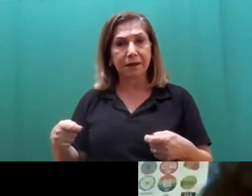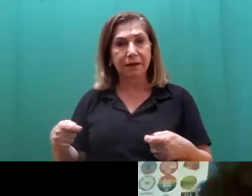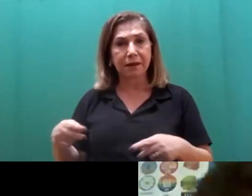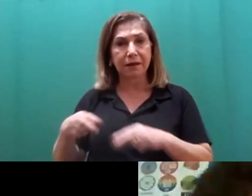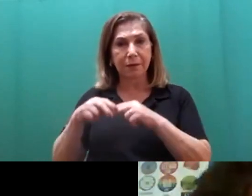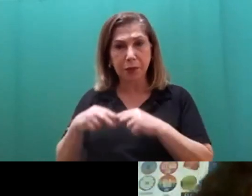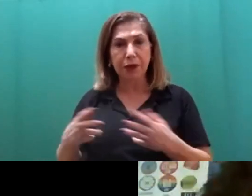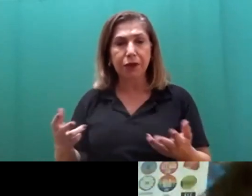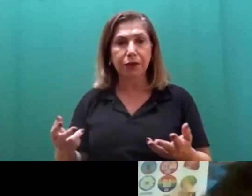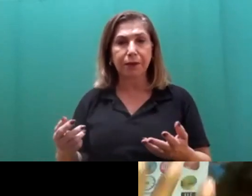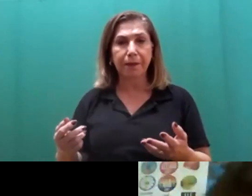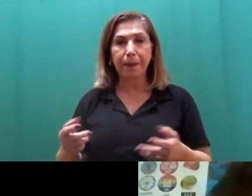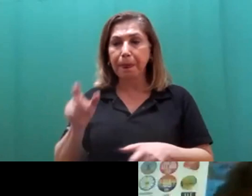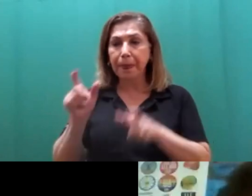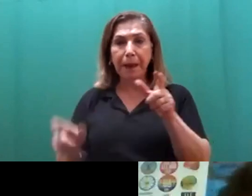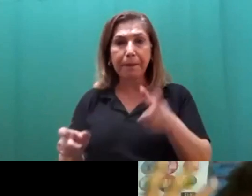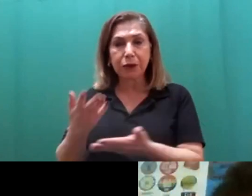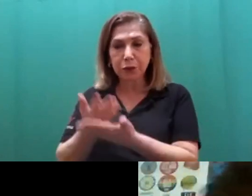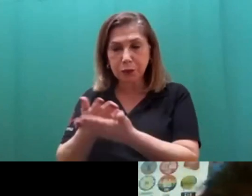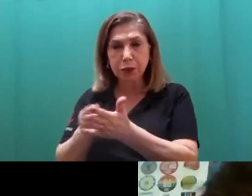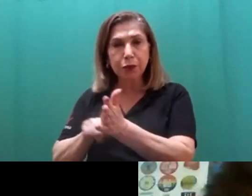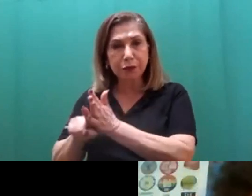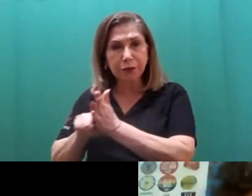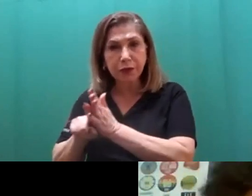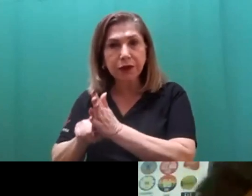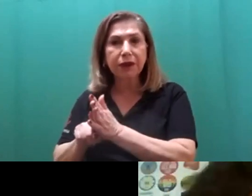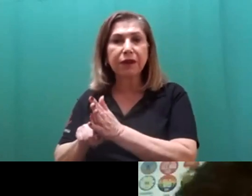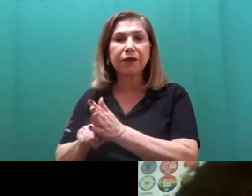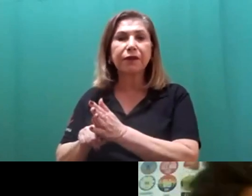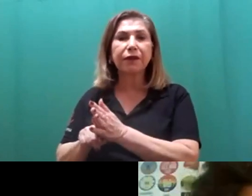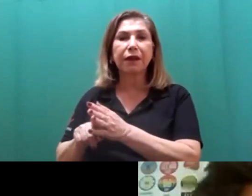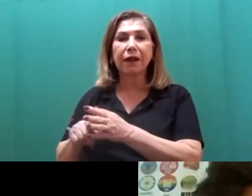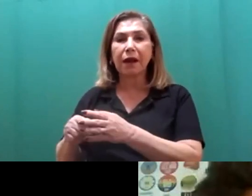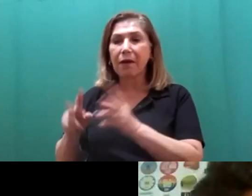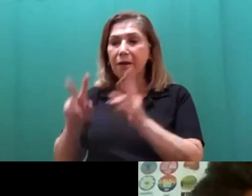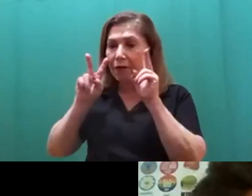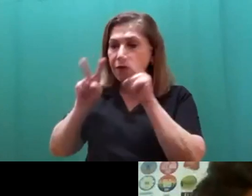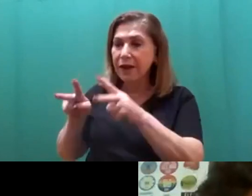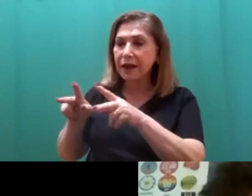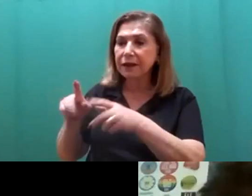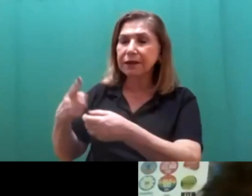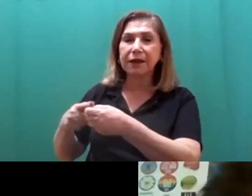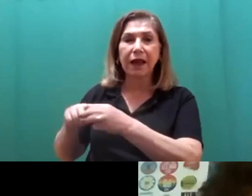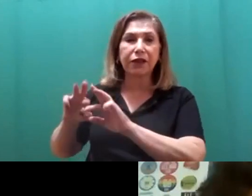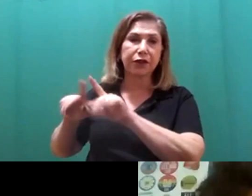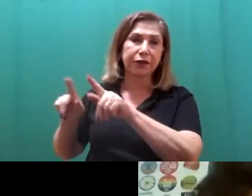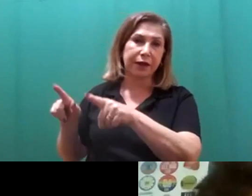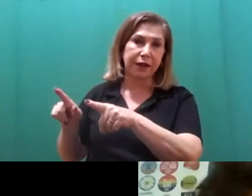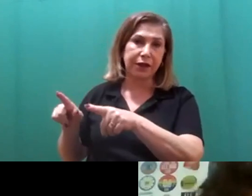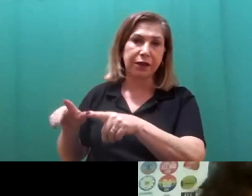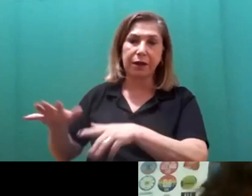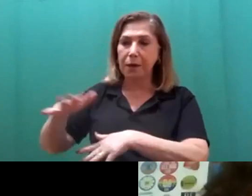agroecologia, as pessoas que estudam, vivem e constroem a agroecologia precisam olhar a cidade de outra forma. né, como processo